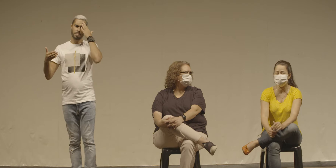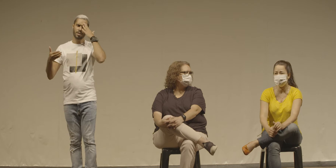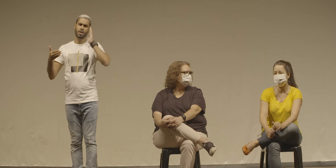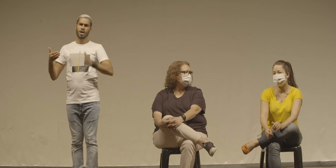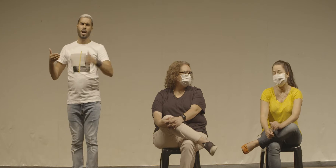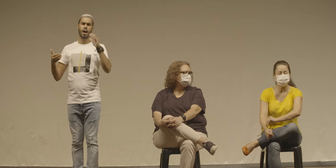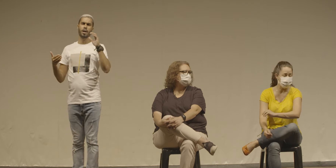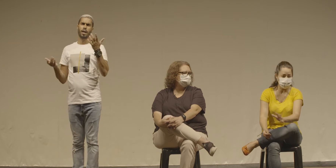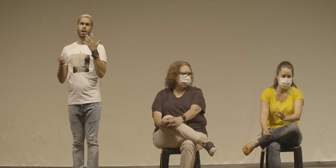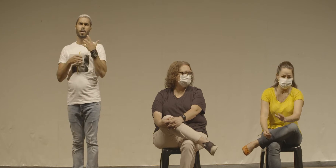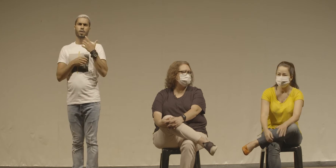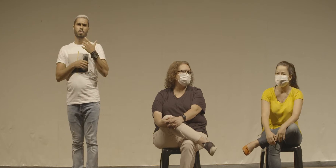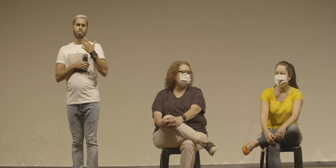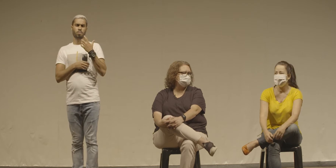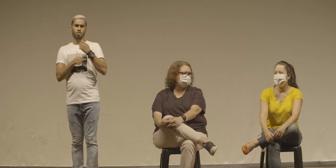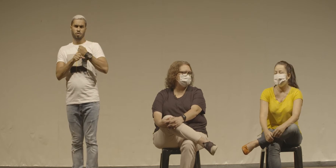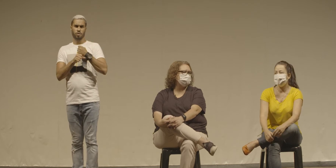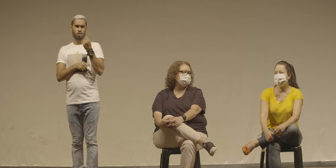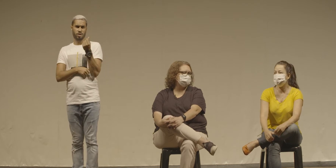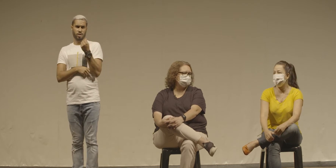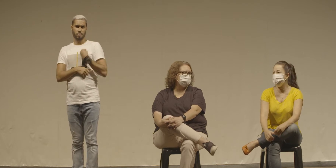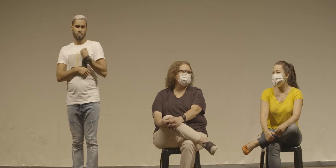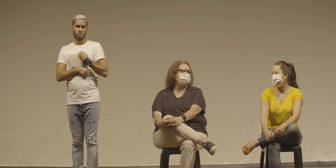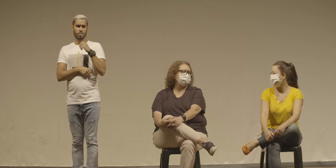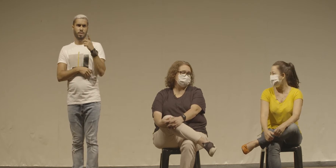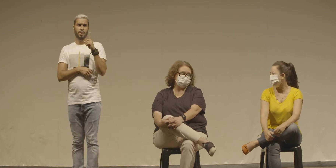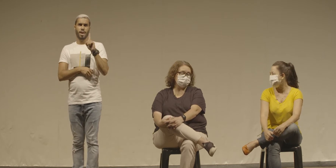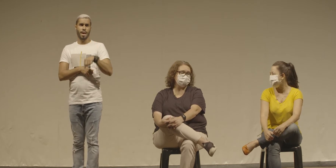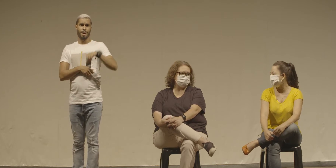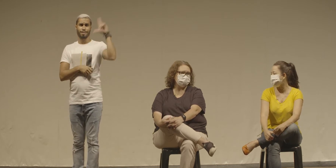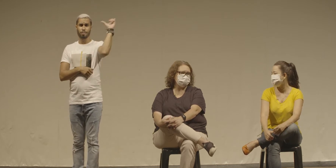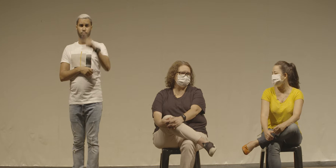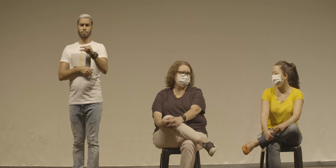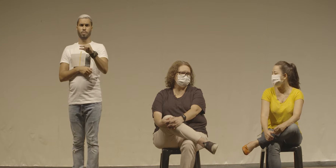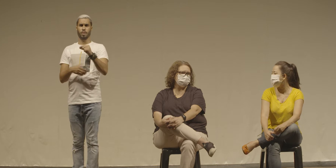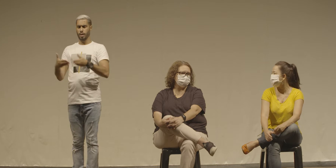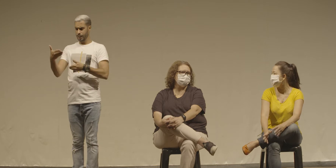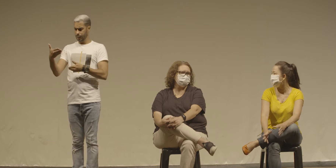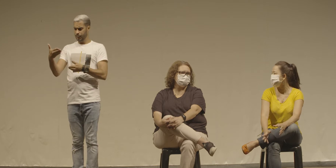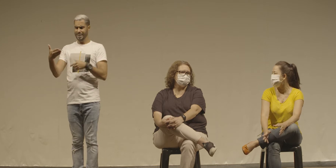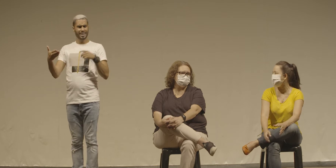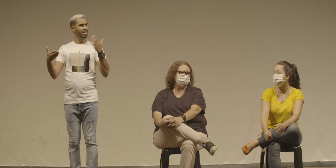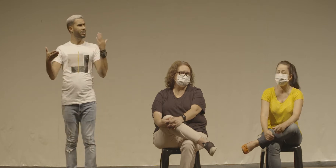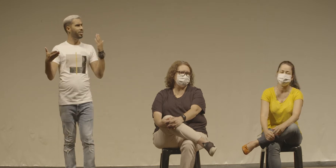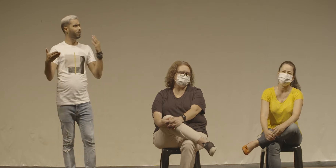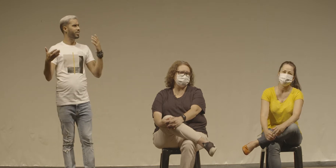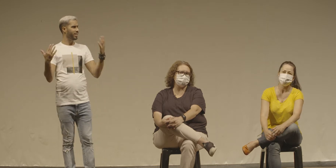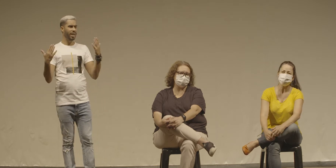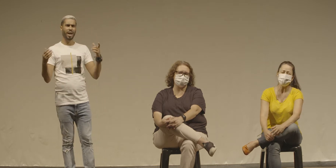nem baixo, é baixíssimo. E a gente pensou, será que dá para fazer? Vamos conseguir fazer com esse